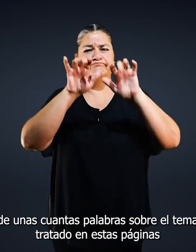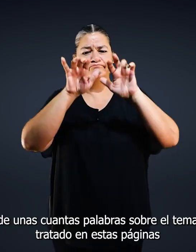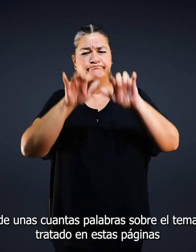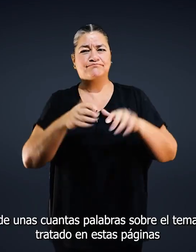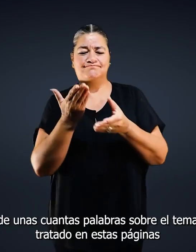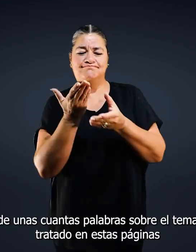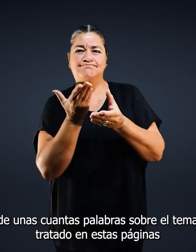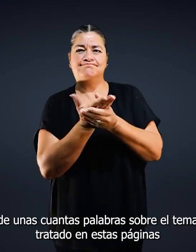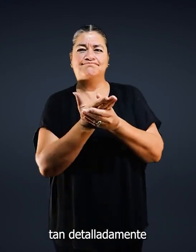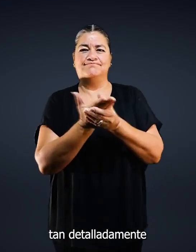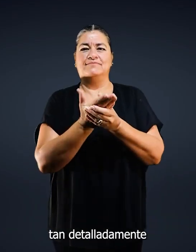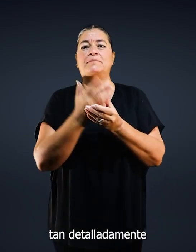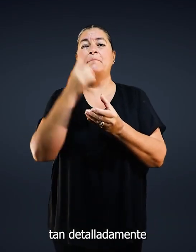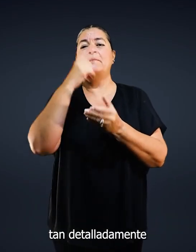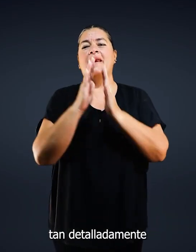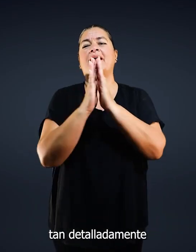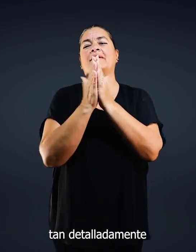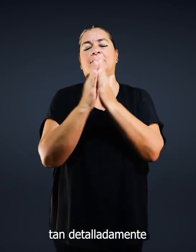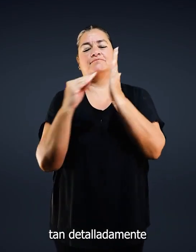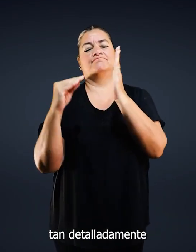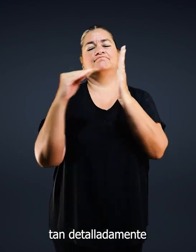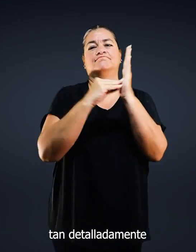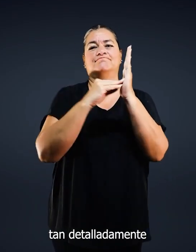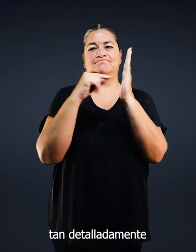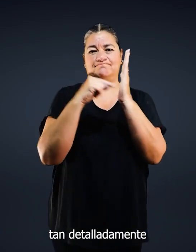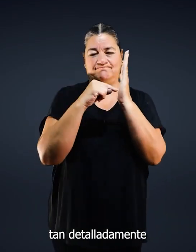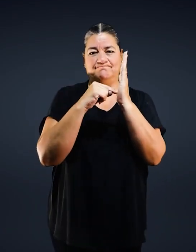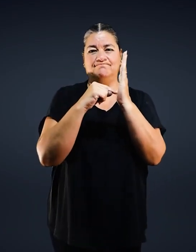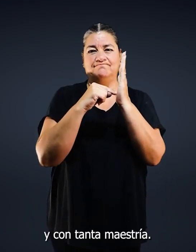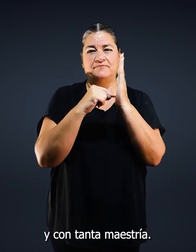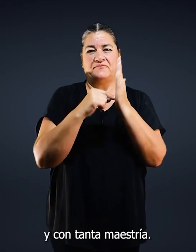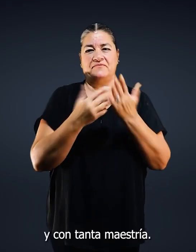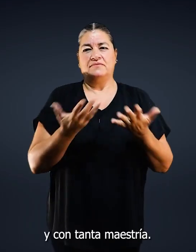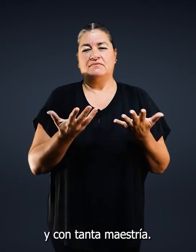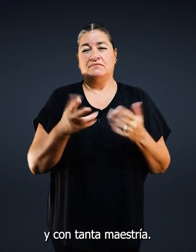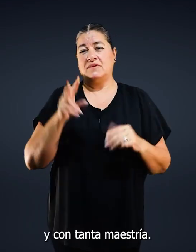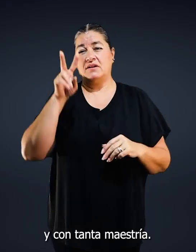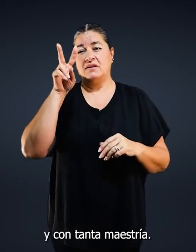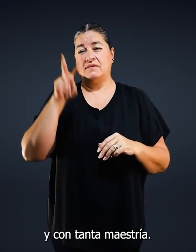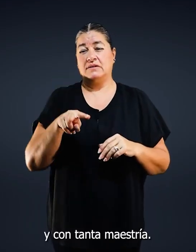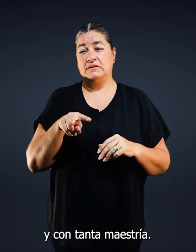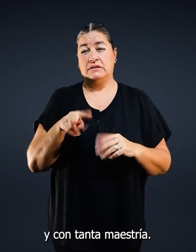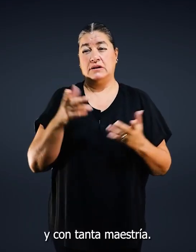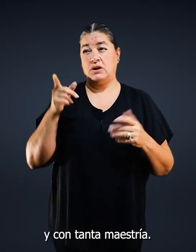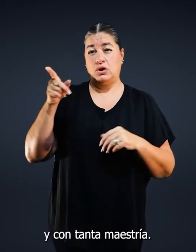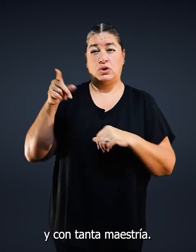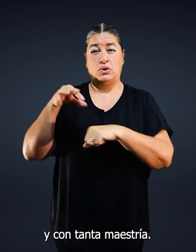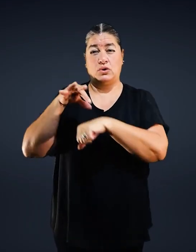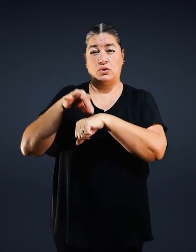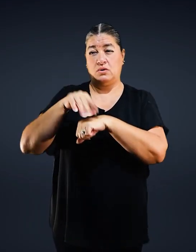tratado en estas páginas tan detalladamente y con tanta maestría.